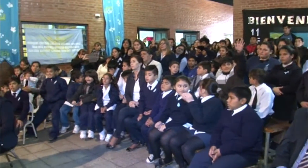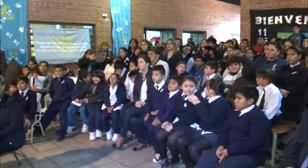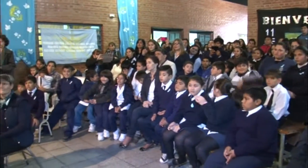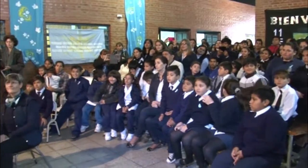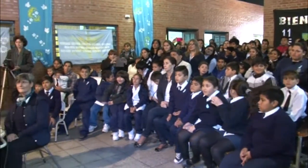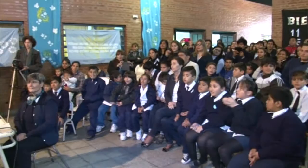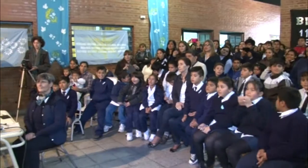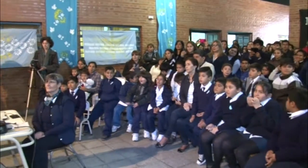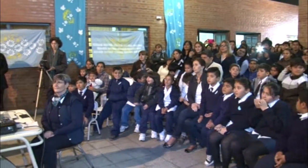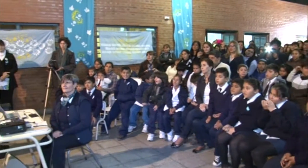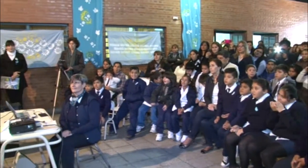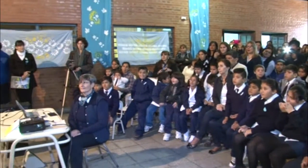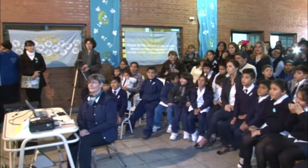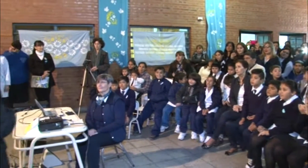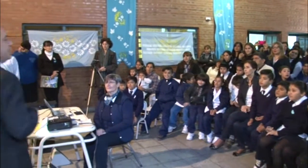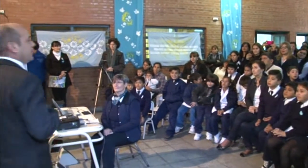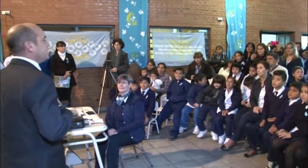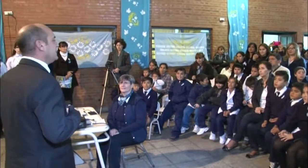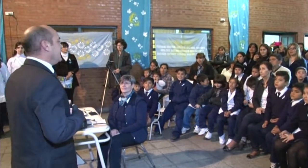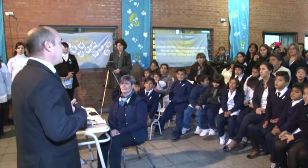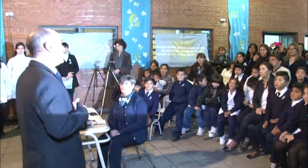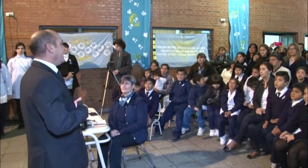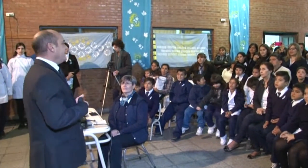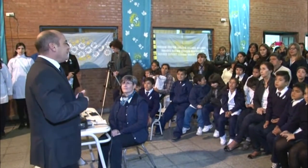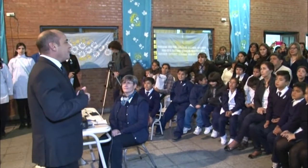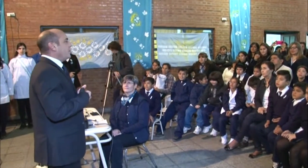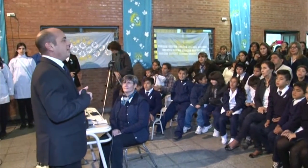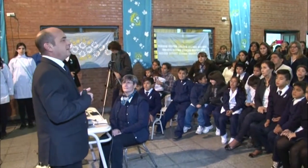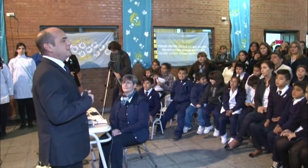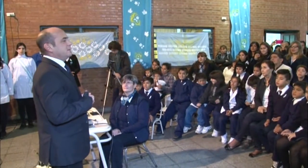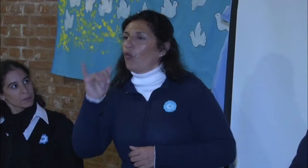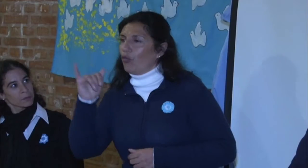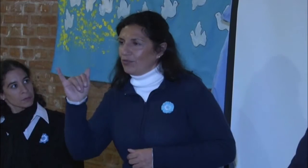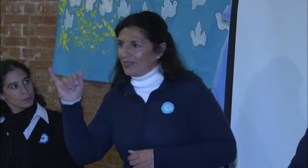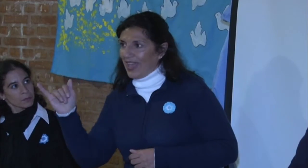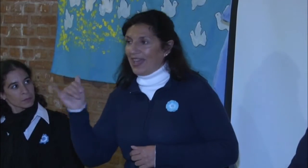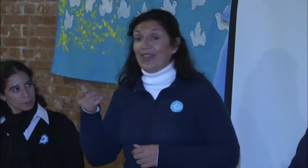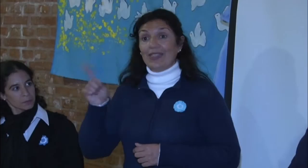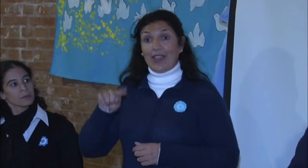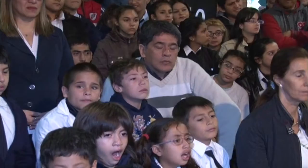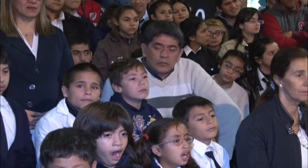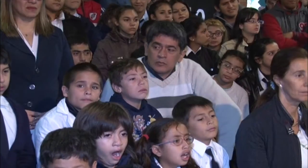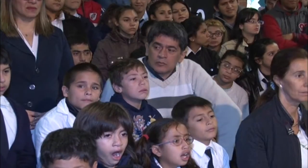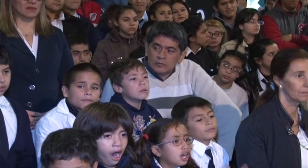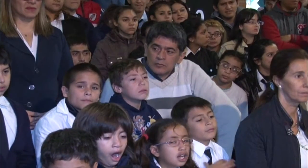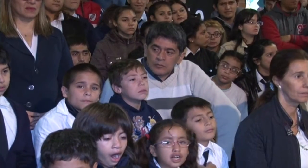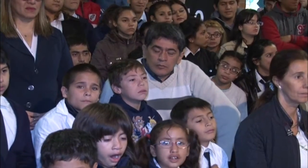independencia, cuando toda la comunidad educativa, los directivos, las maestras, papás y mamás,